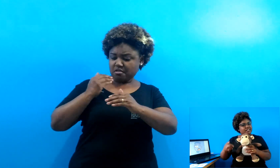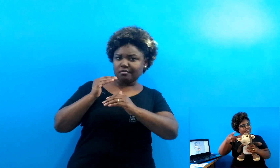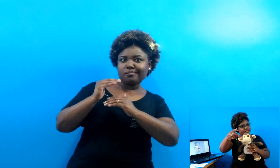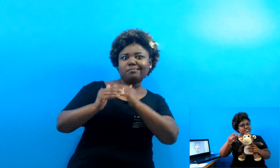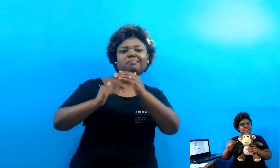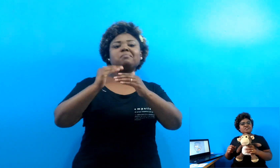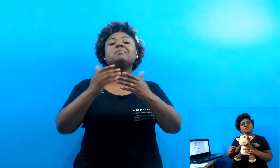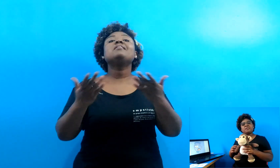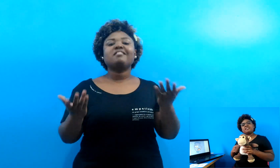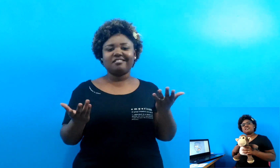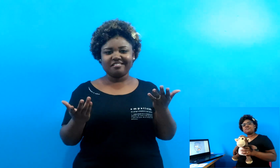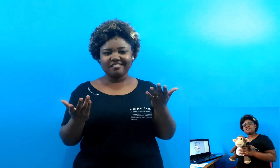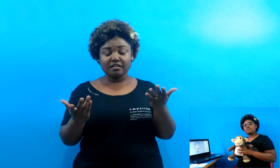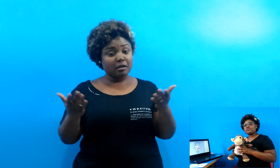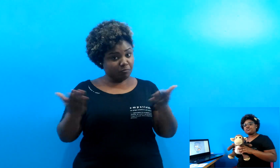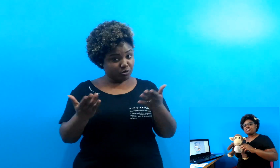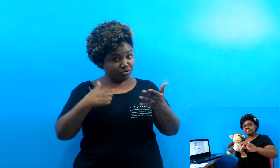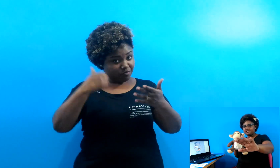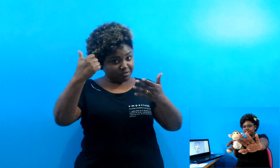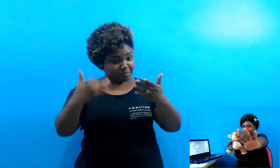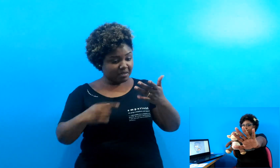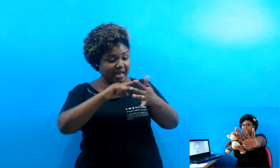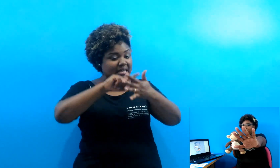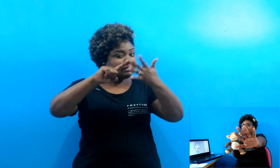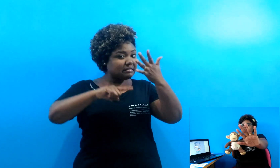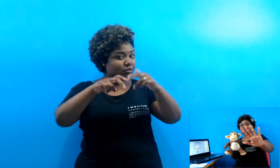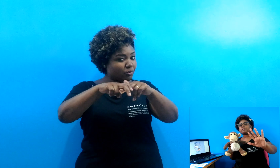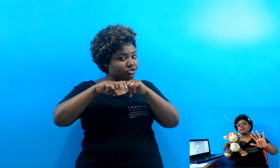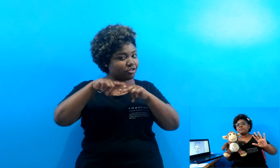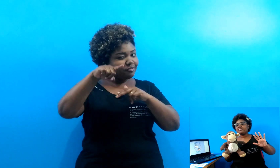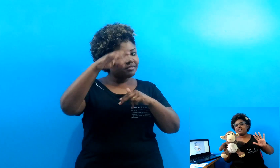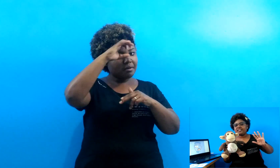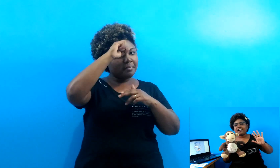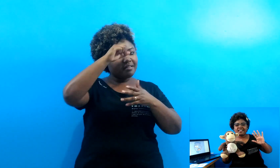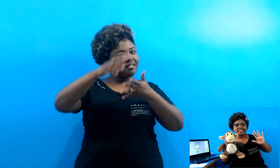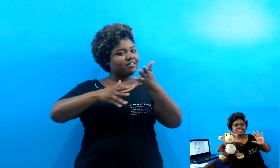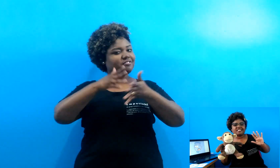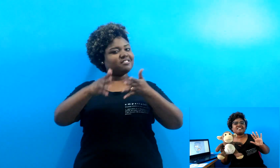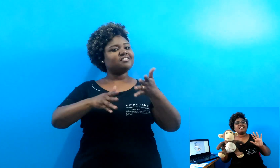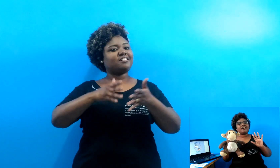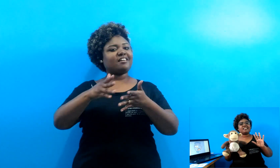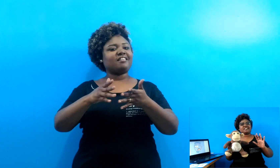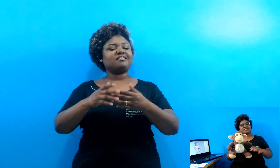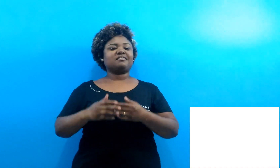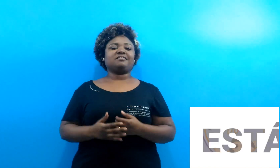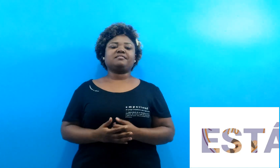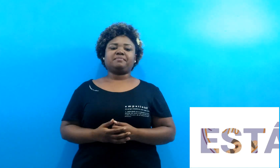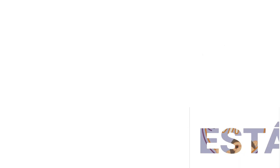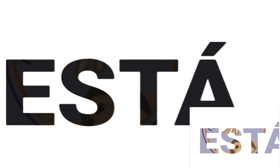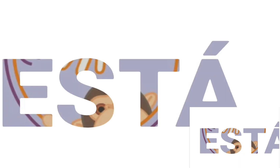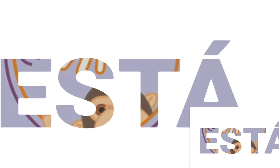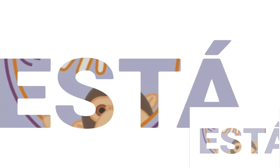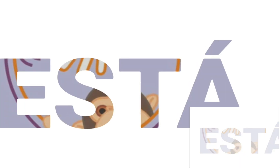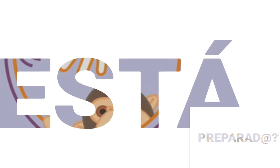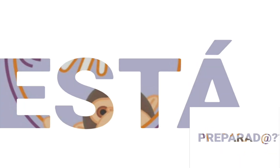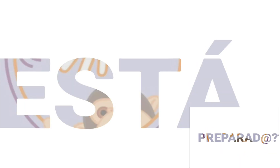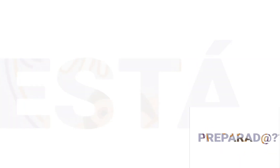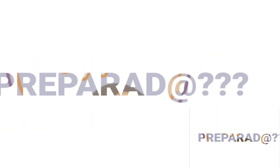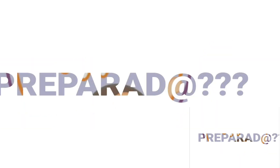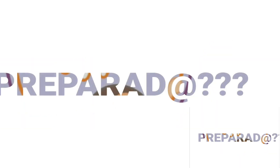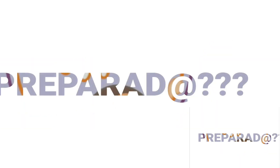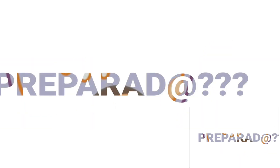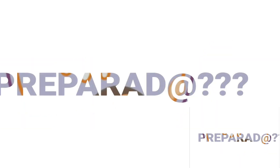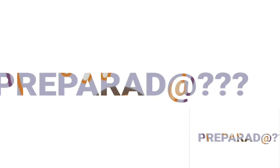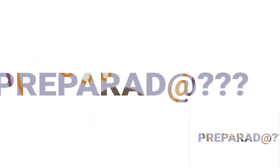vida? Você vai descobrir nesse vídeo. Vou te dar 5 motivos para aprender a língua de sinais.